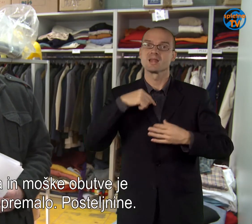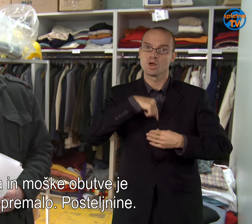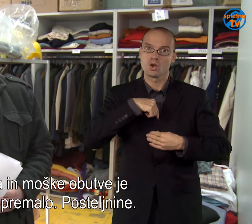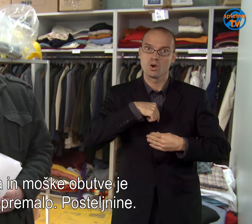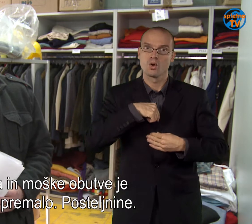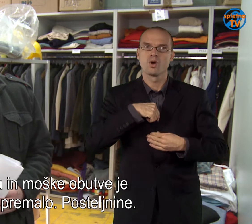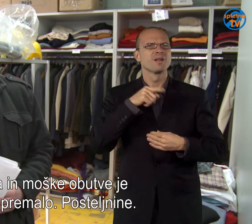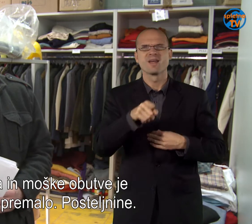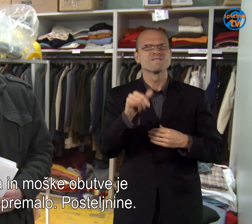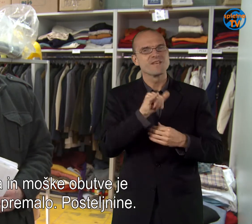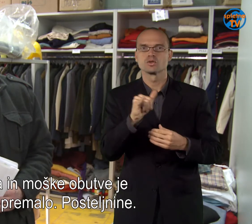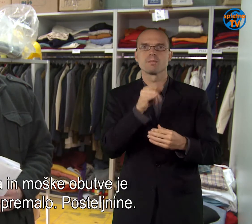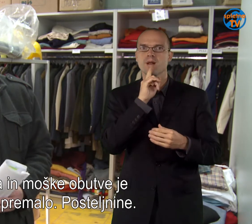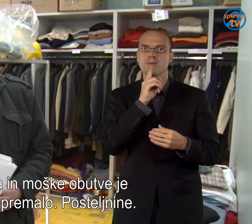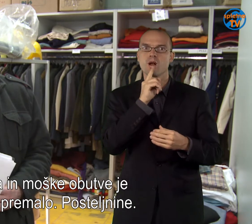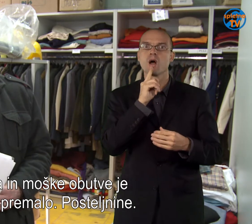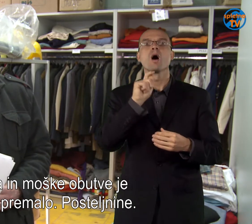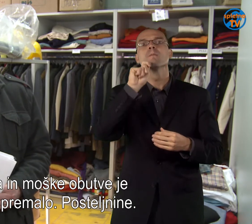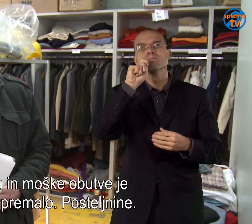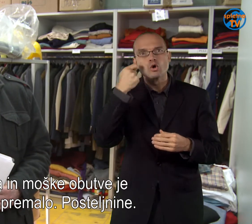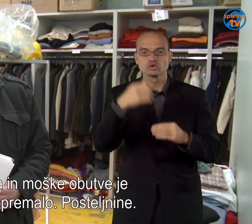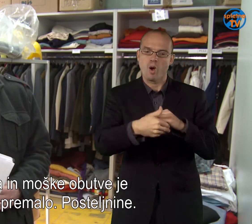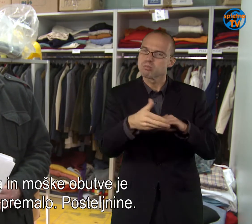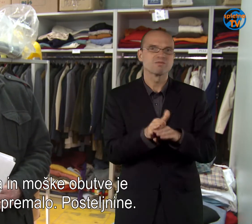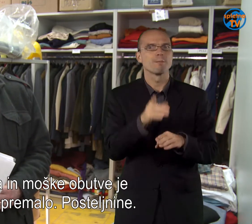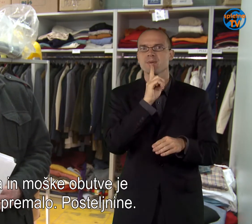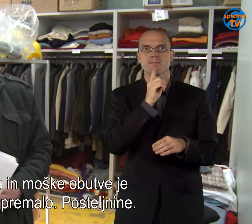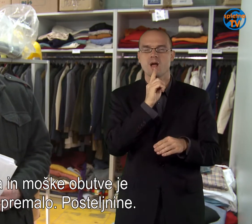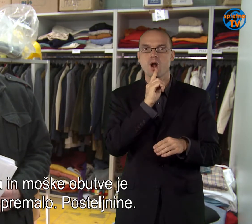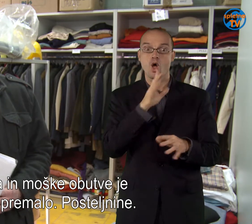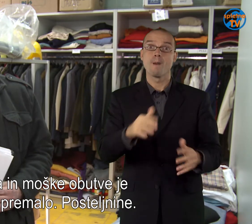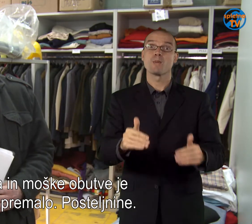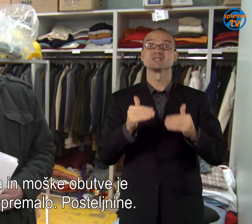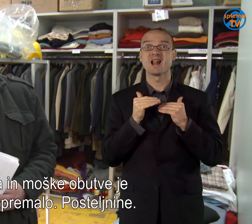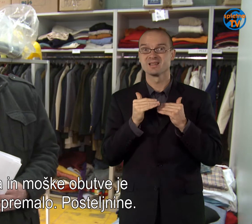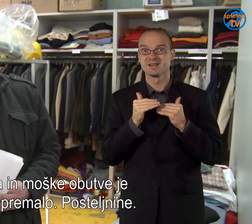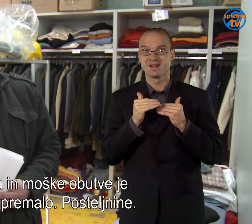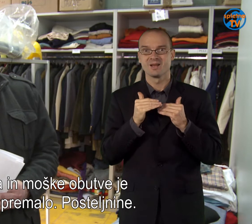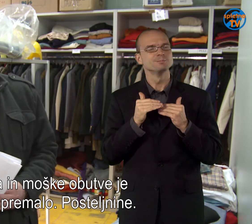perilo, tega vedno primanjkuje, moške obutve je vedno premalo, posteljnine.